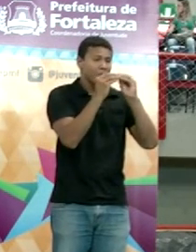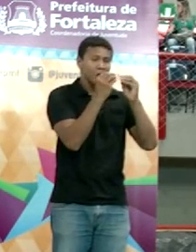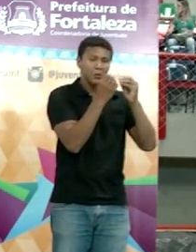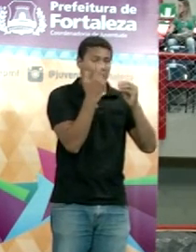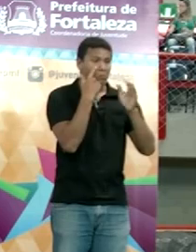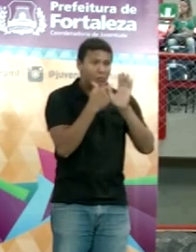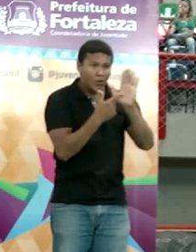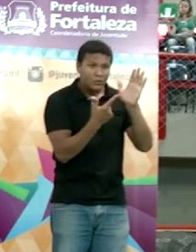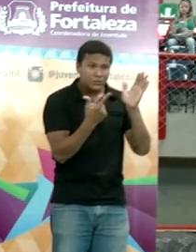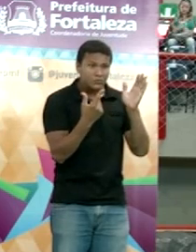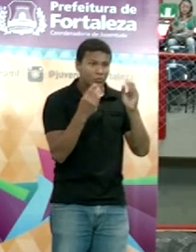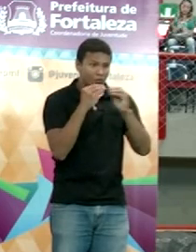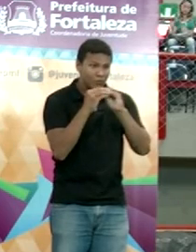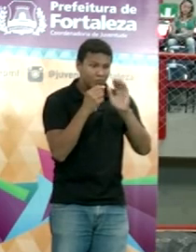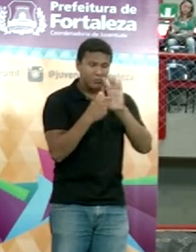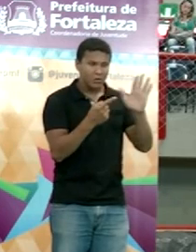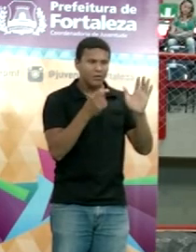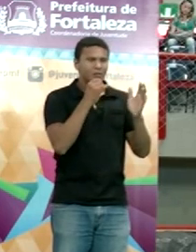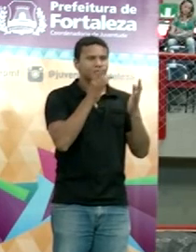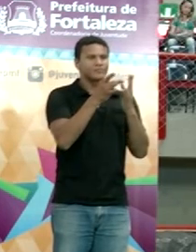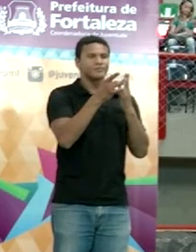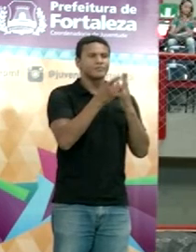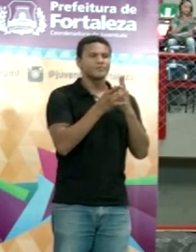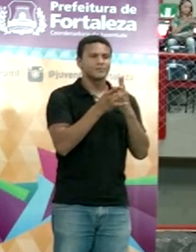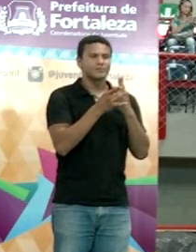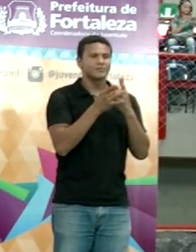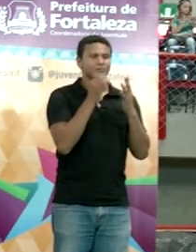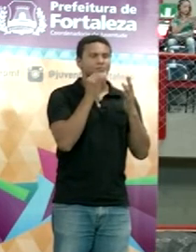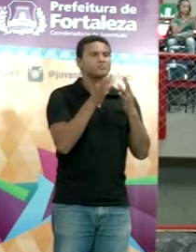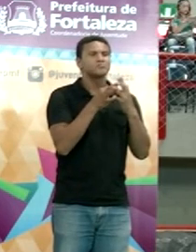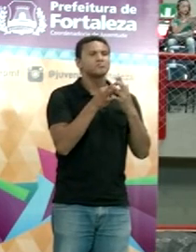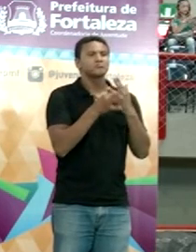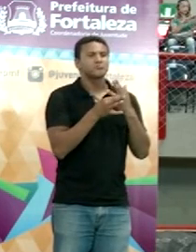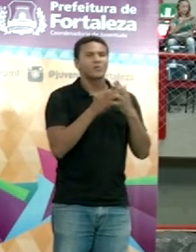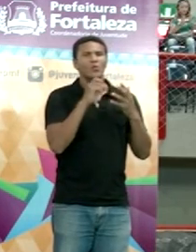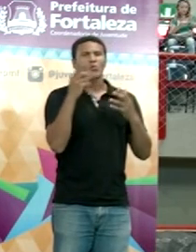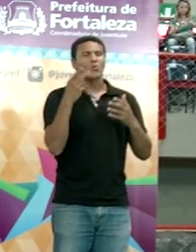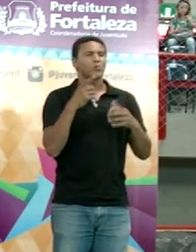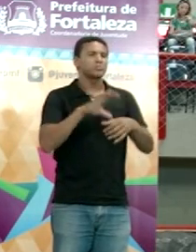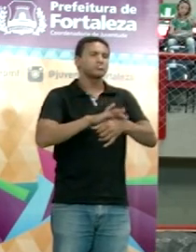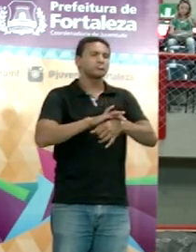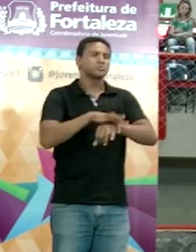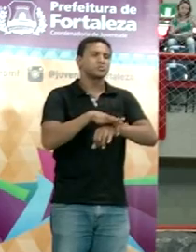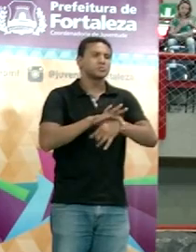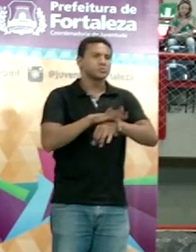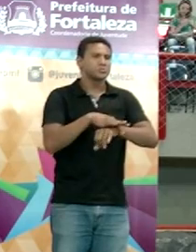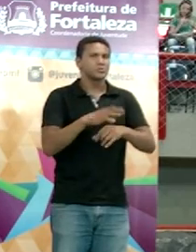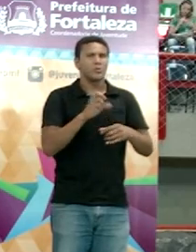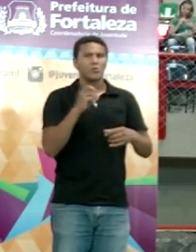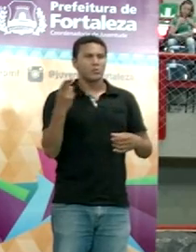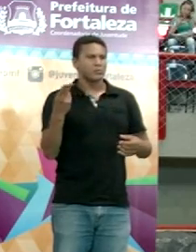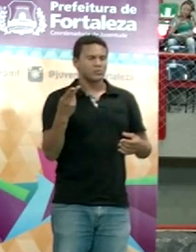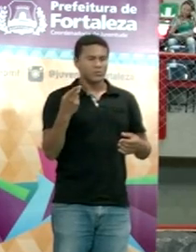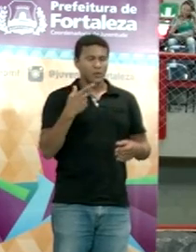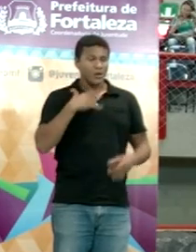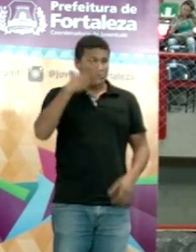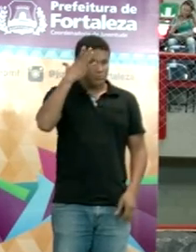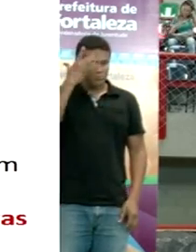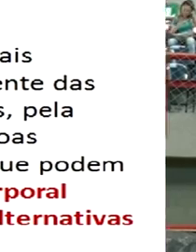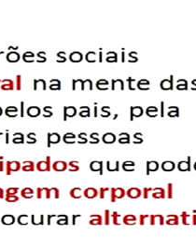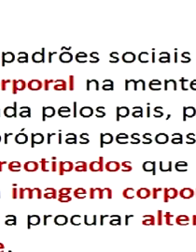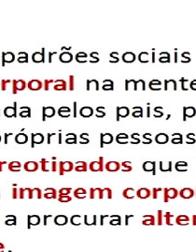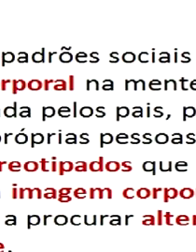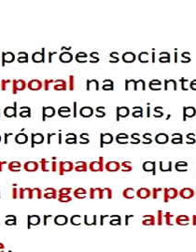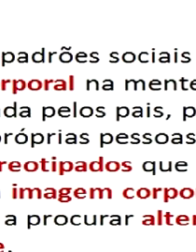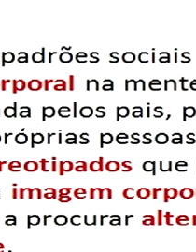né? O anel da fulana, a pulseira da cicrana, que no outro dia todo mundo quer, todo